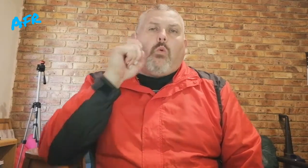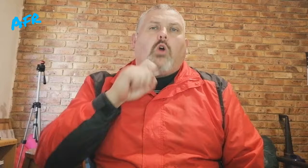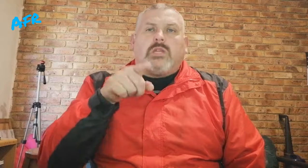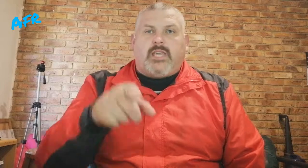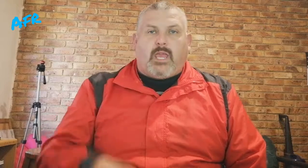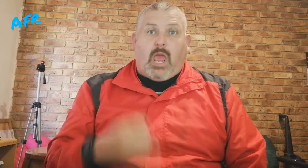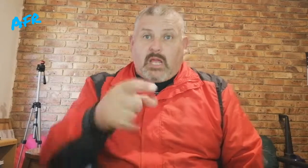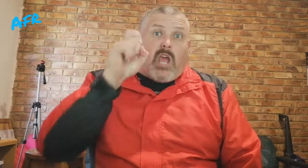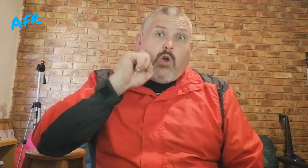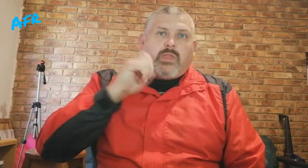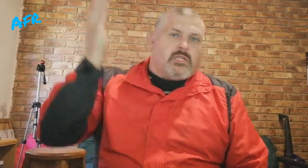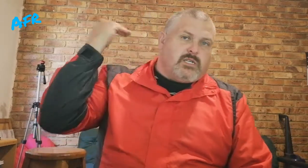Hoe oud is jy? As oud is,